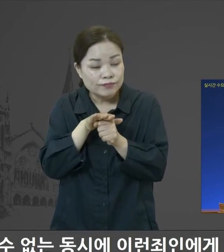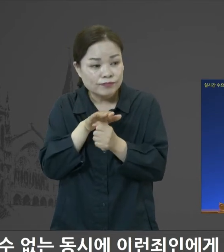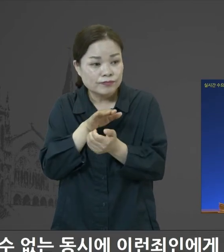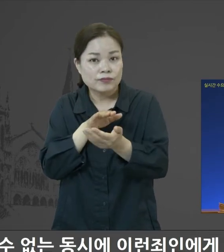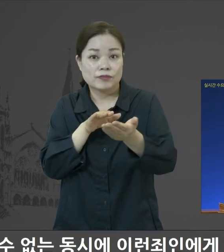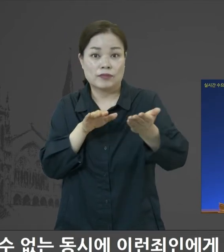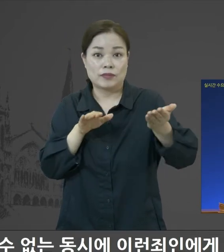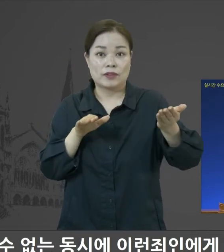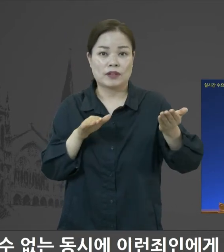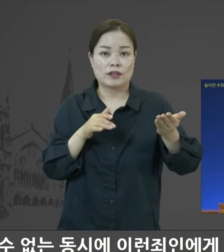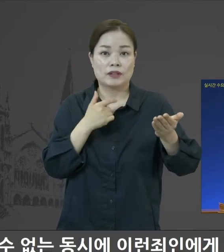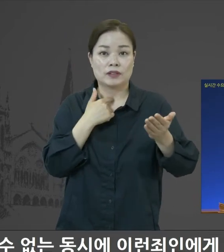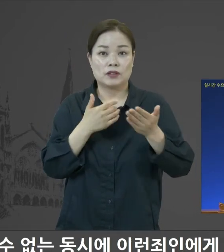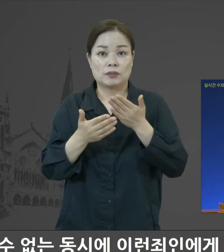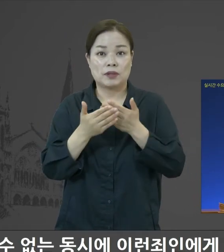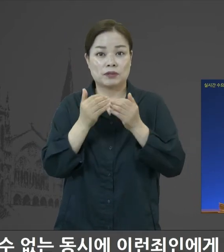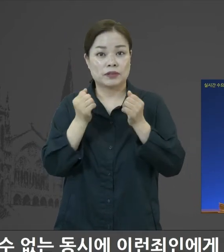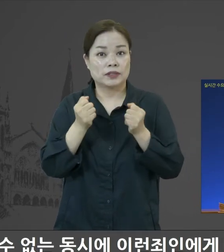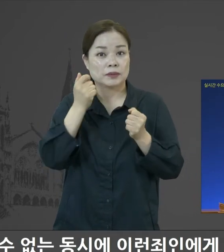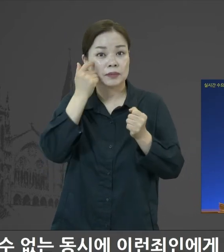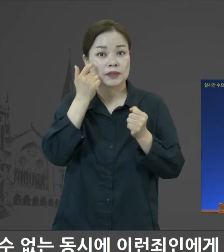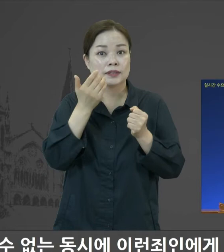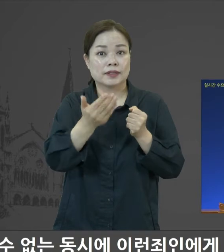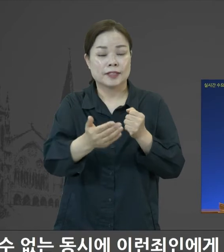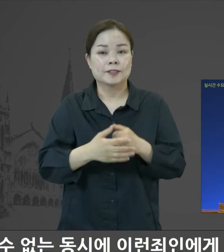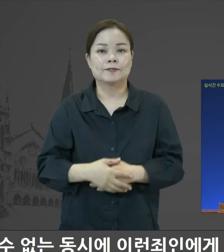여러분 경험하고 계십니까?